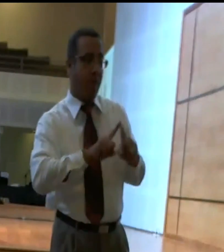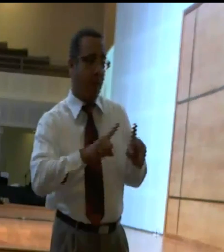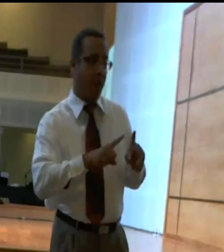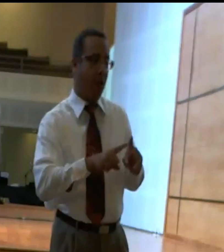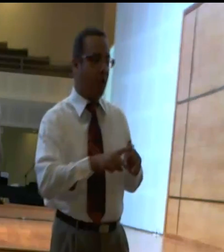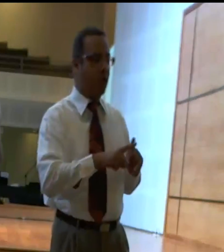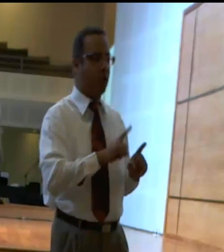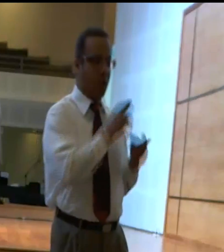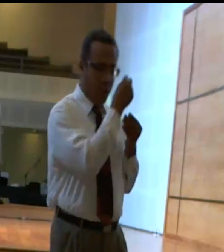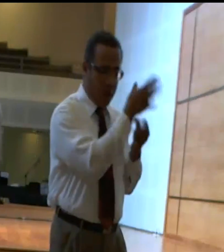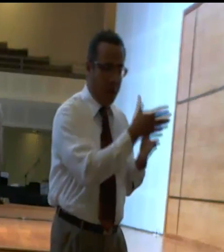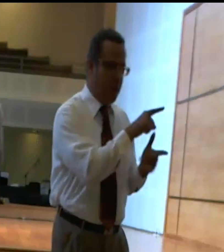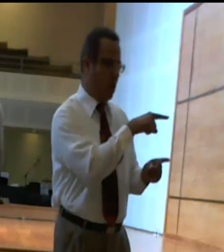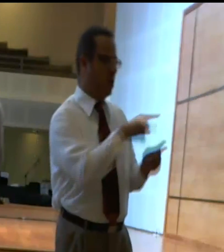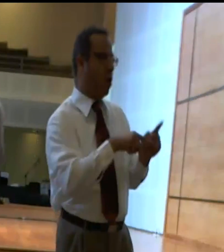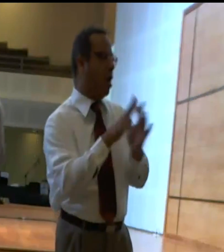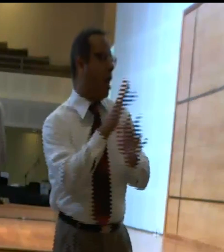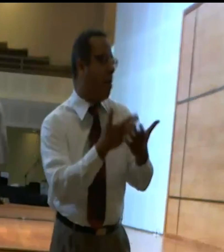Dios.